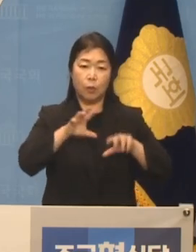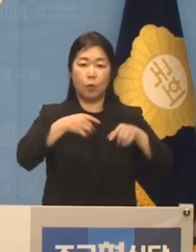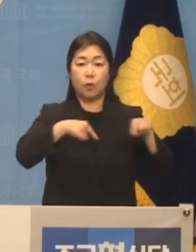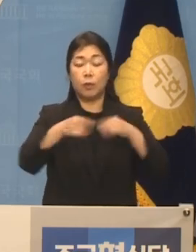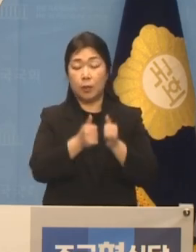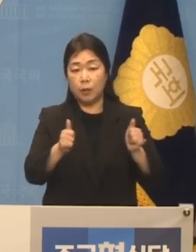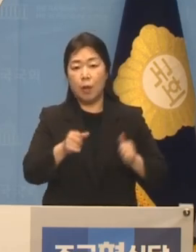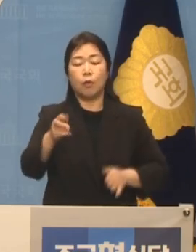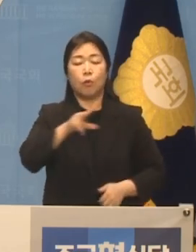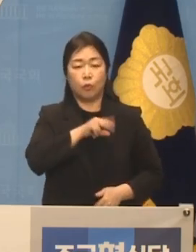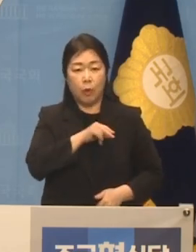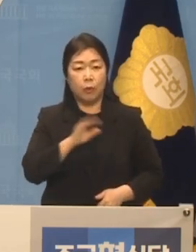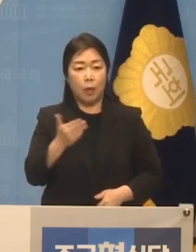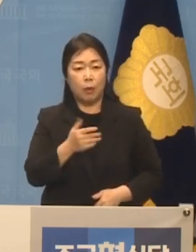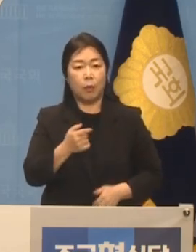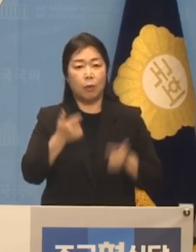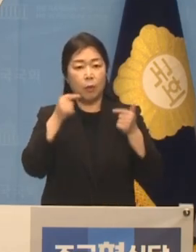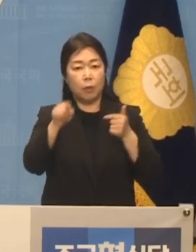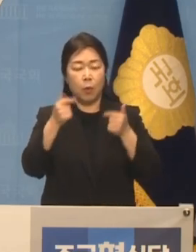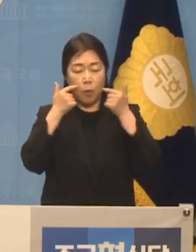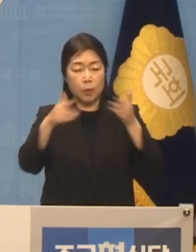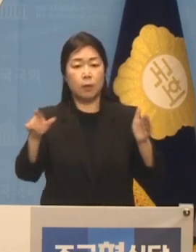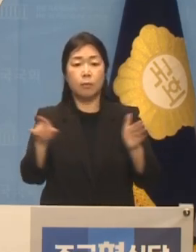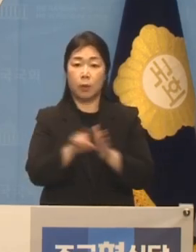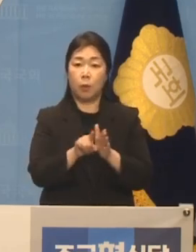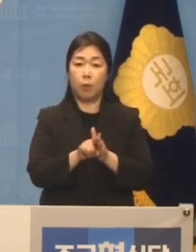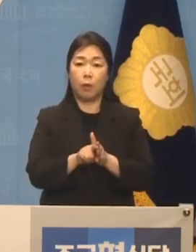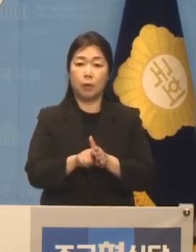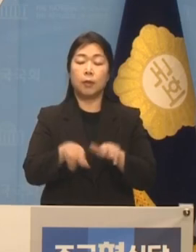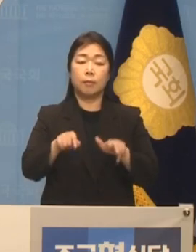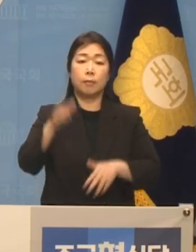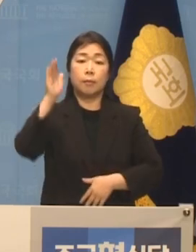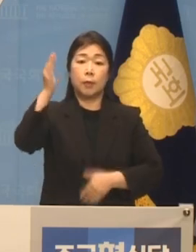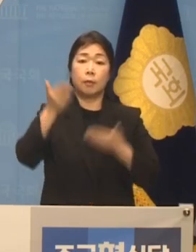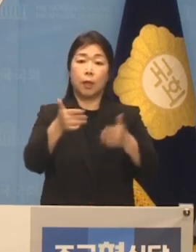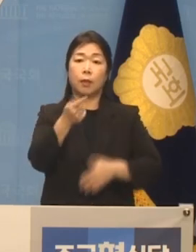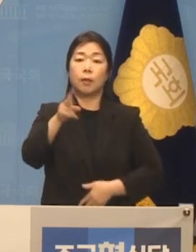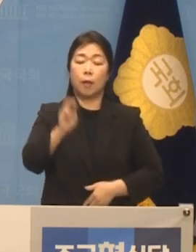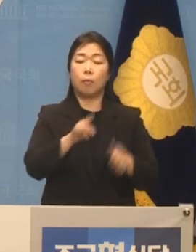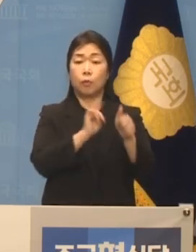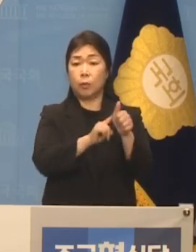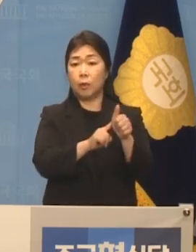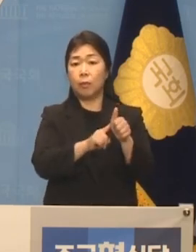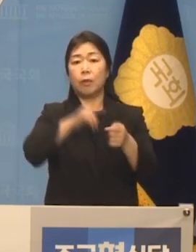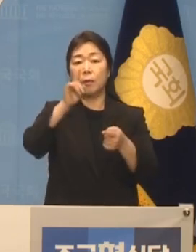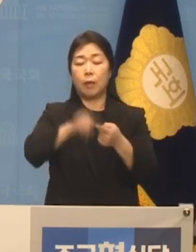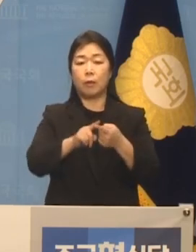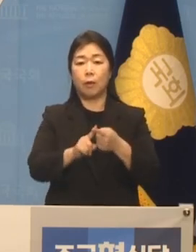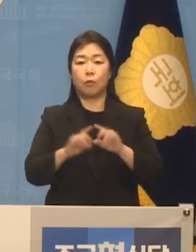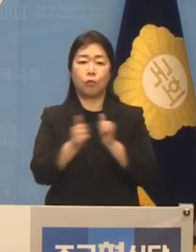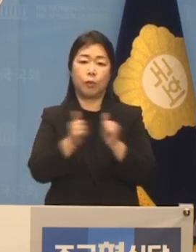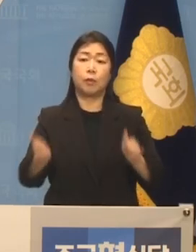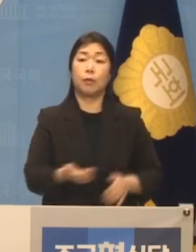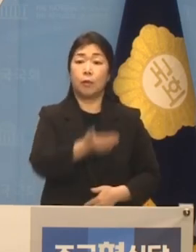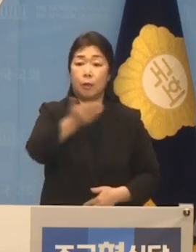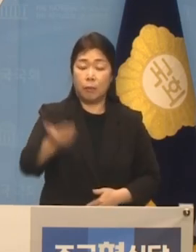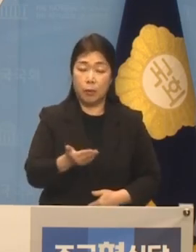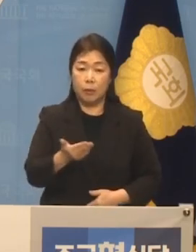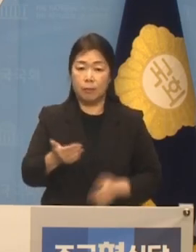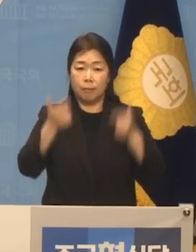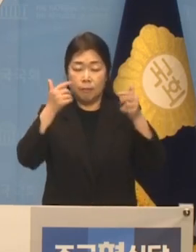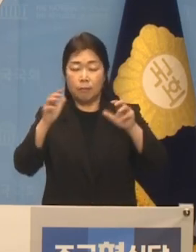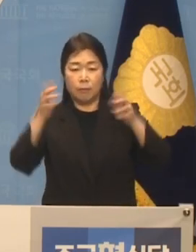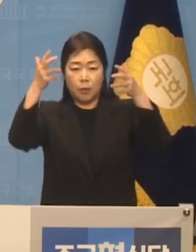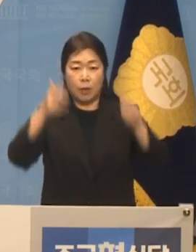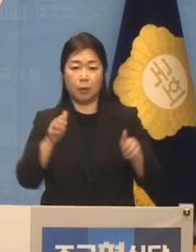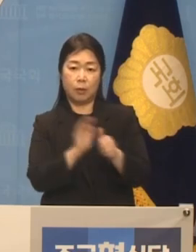정치인이 국회의원이 될 것이라고 확신을 하며 이 자리에서 남기업 후보님에 대한 국민들의 열렬한